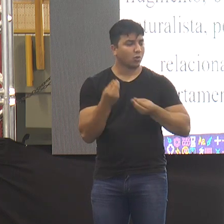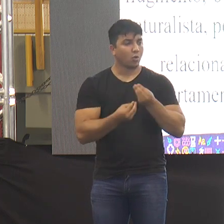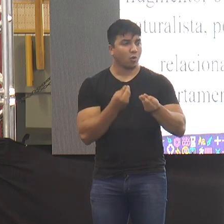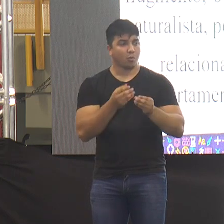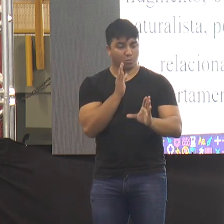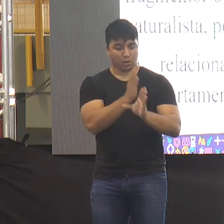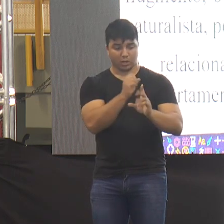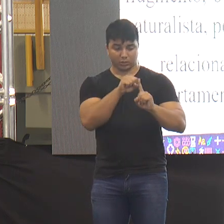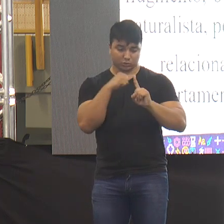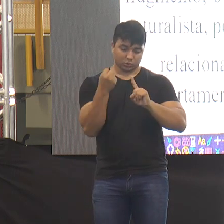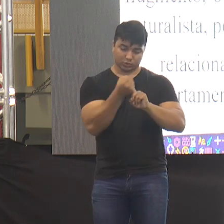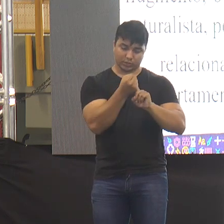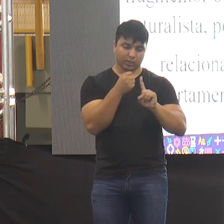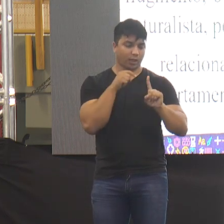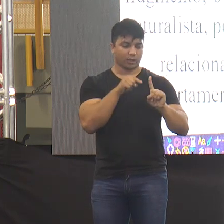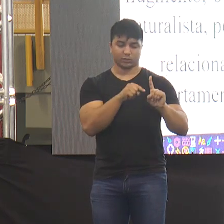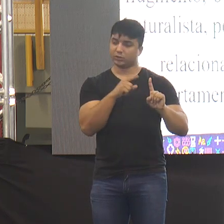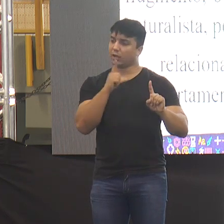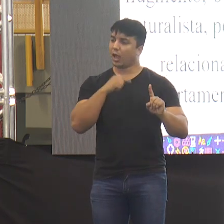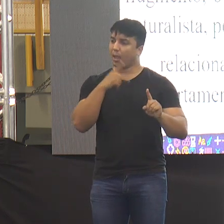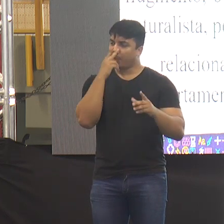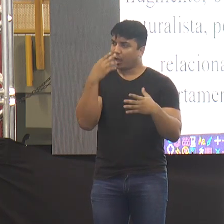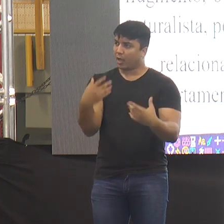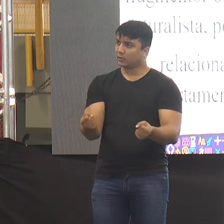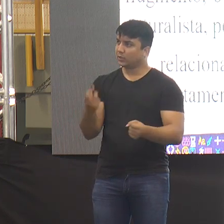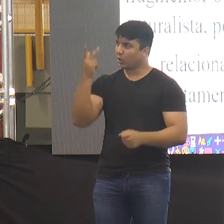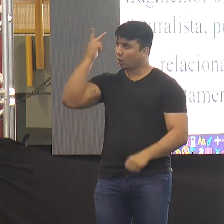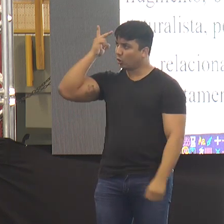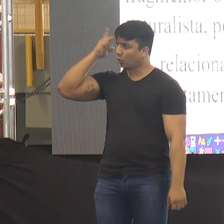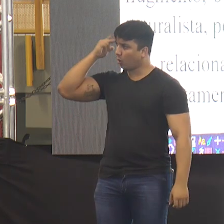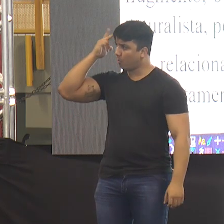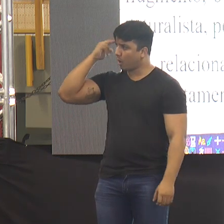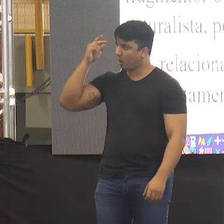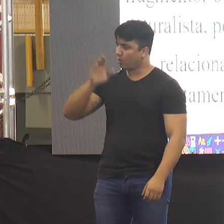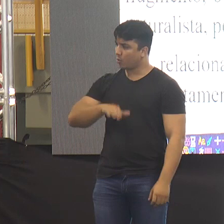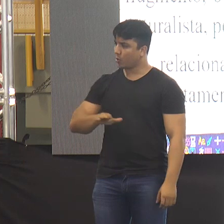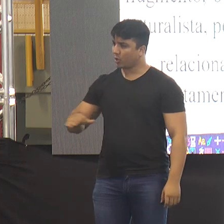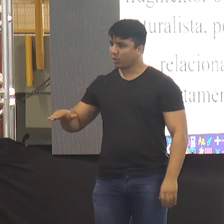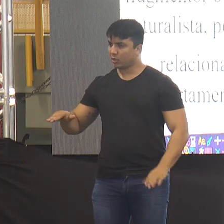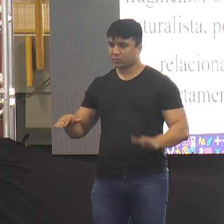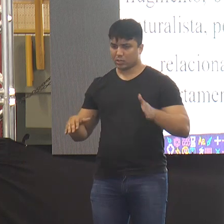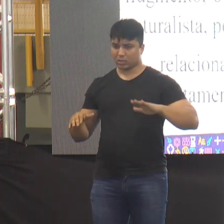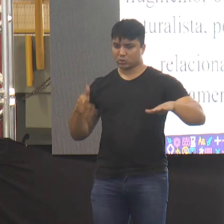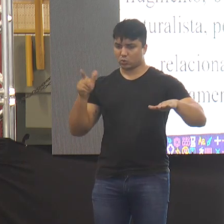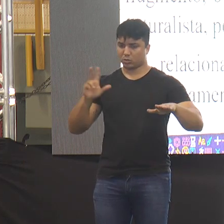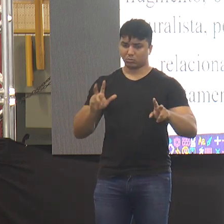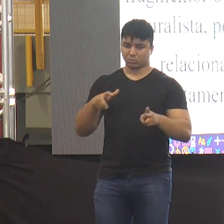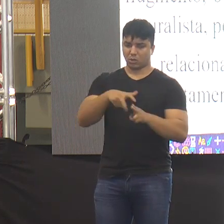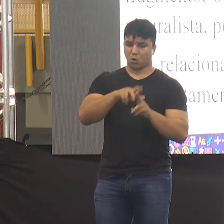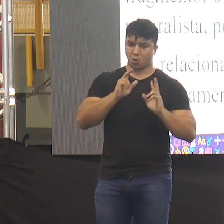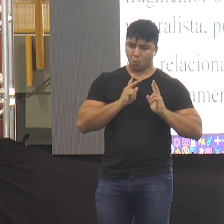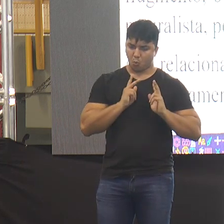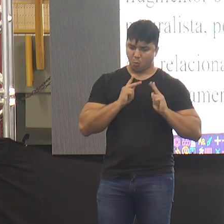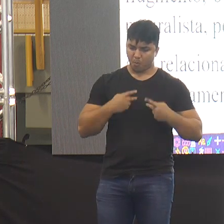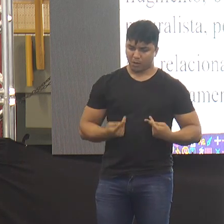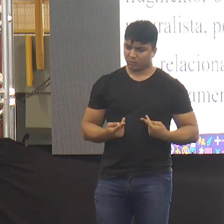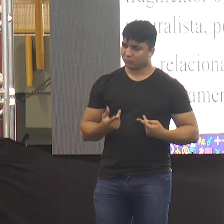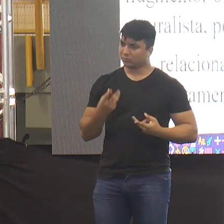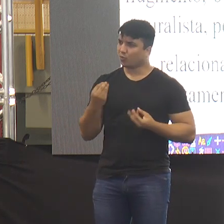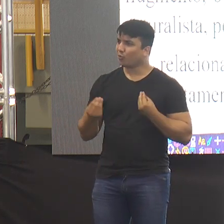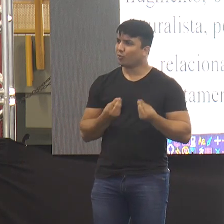Que uma sociedade que aceita como normal que um ser humano seja tratado dessa maneira por